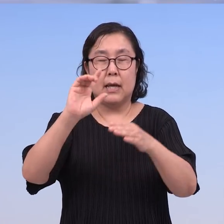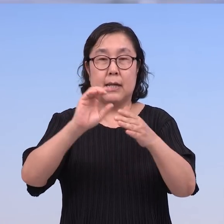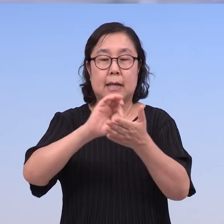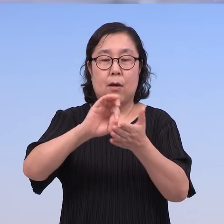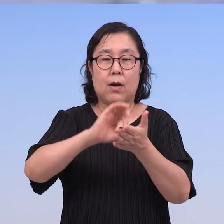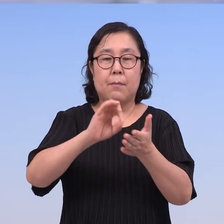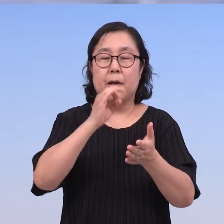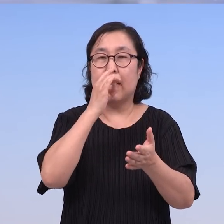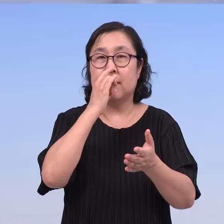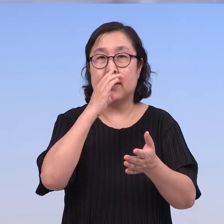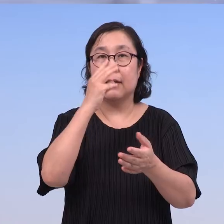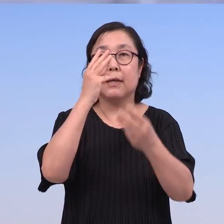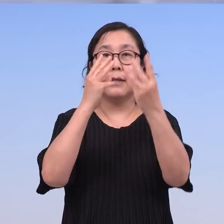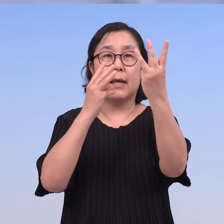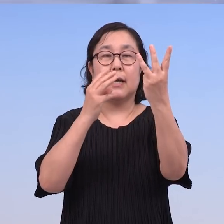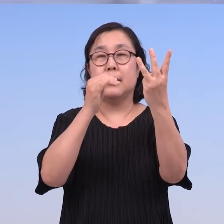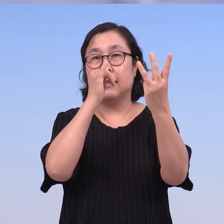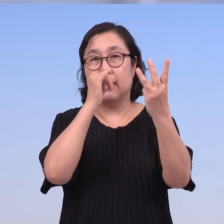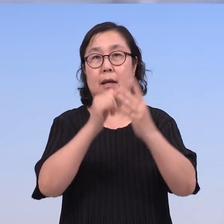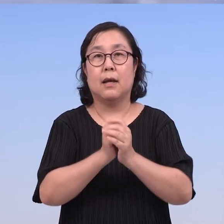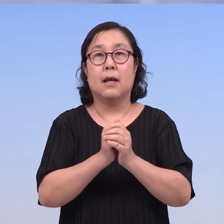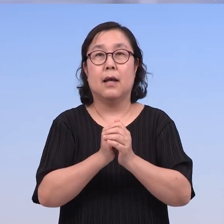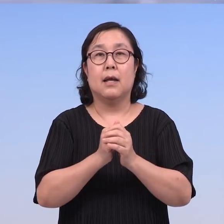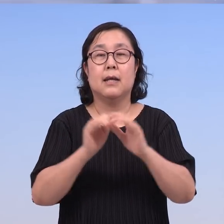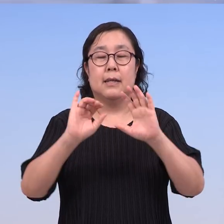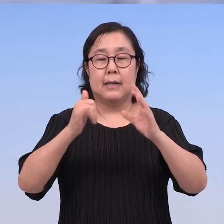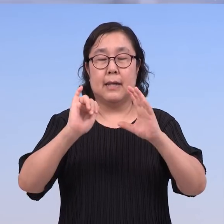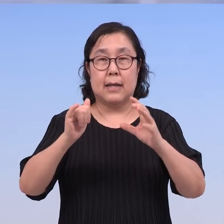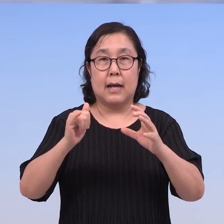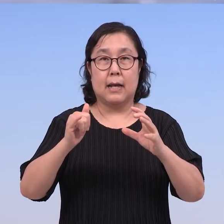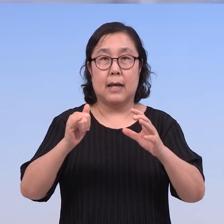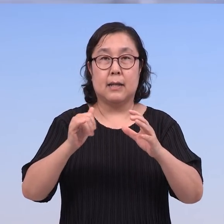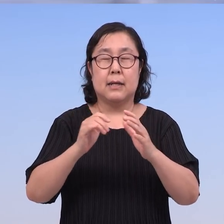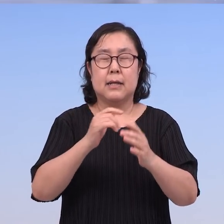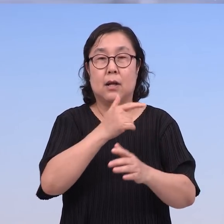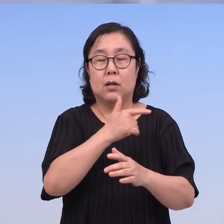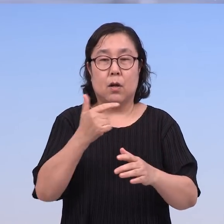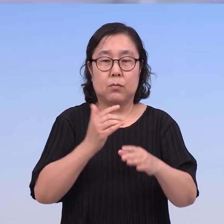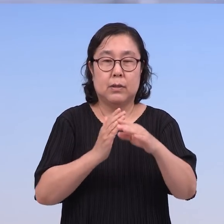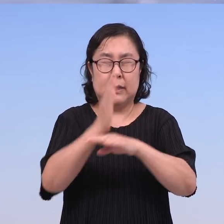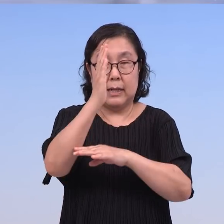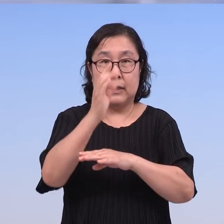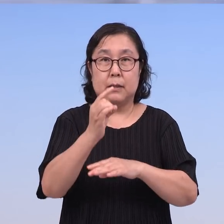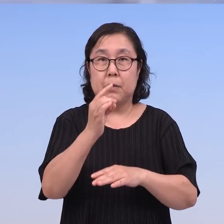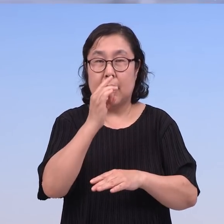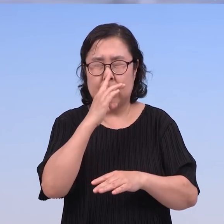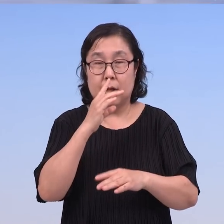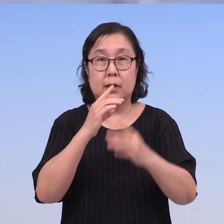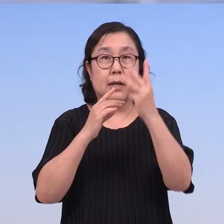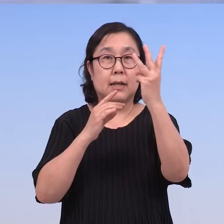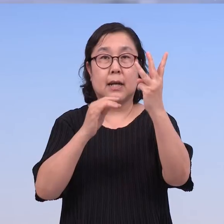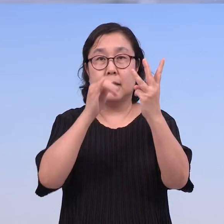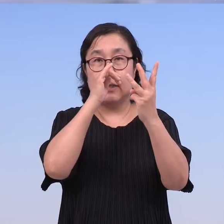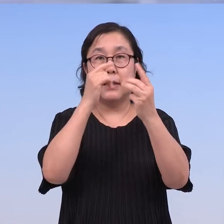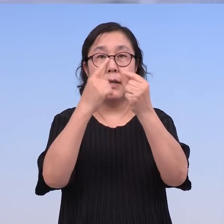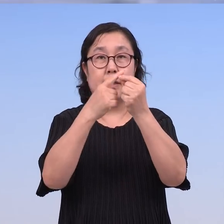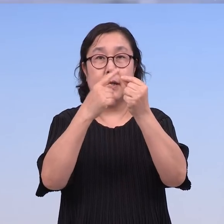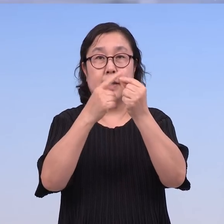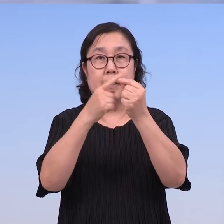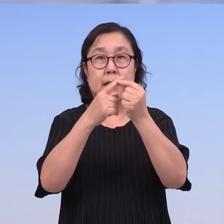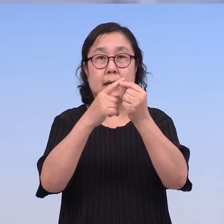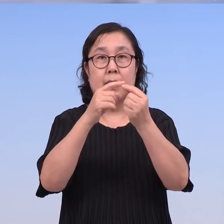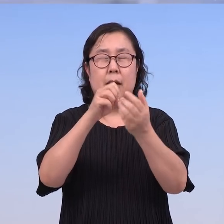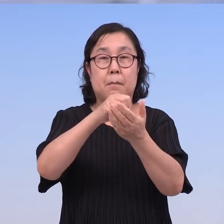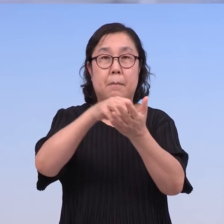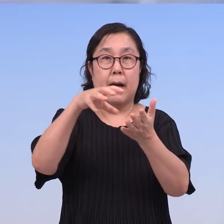있다. 궁금하시죠? 세상에는 너무 지나치게 쓰면 안 되는 것이 세 가지 있다. 첫째가